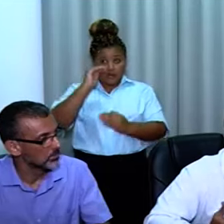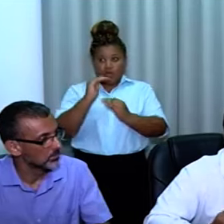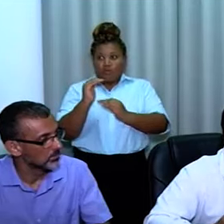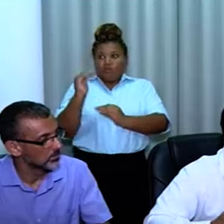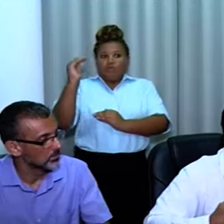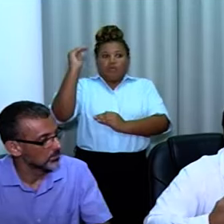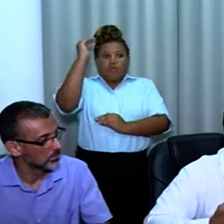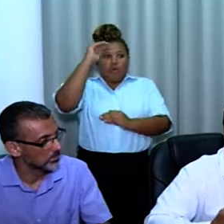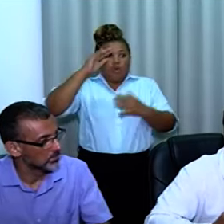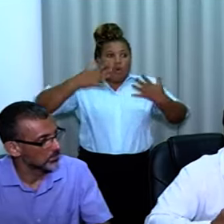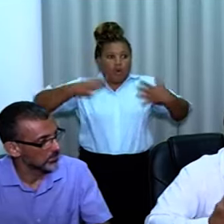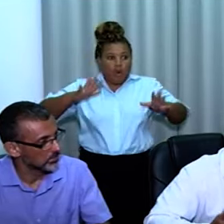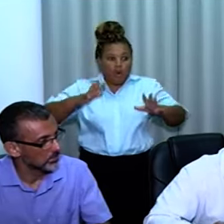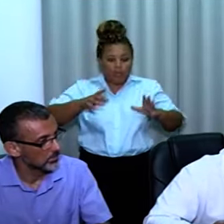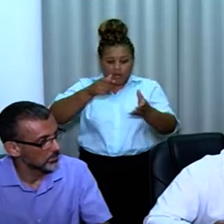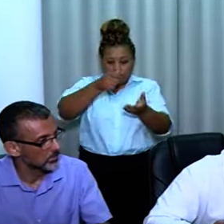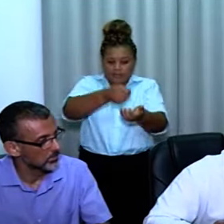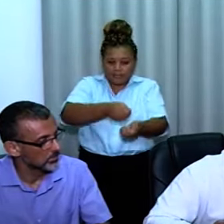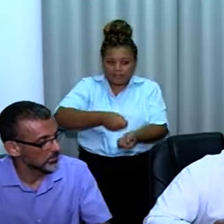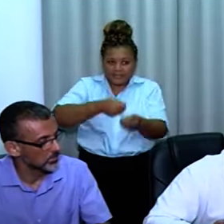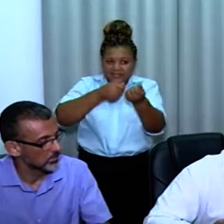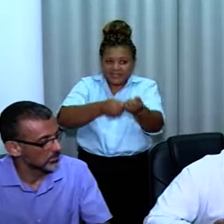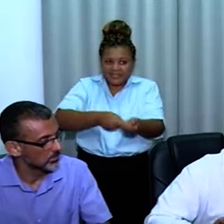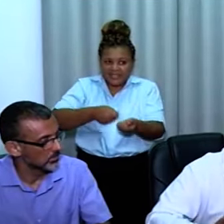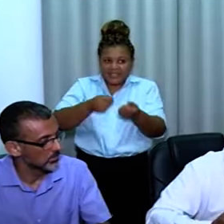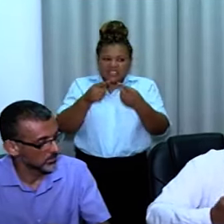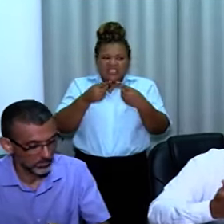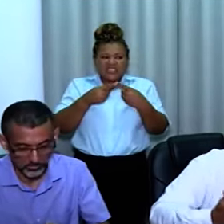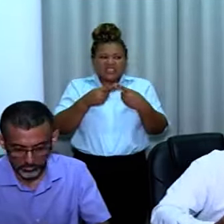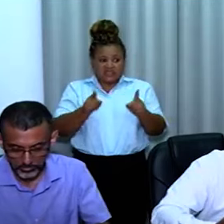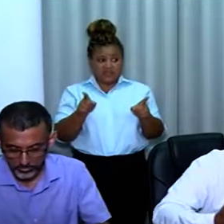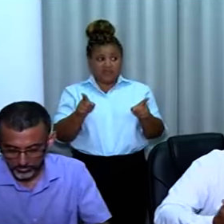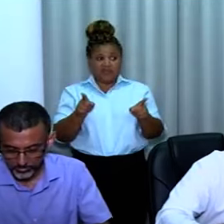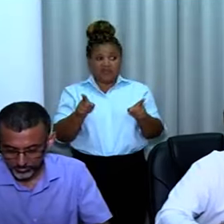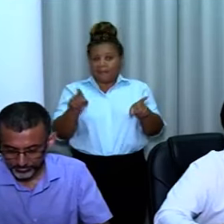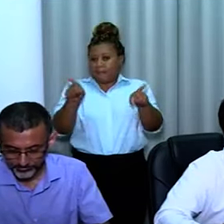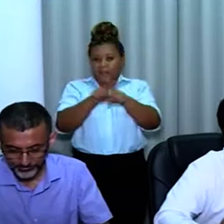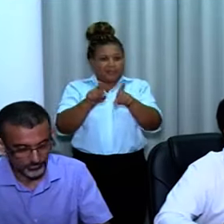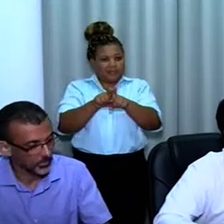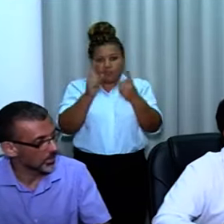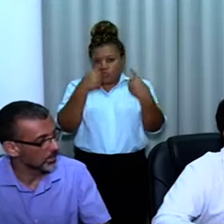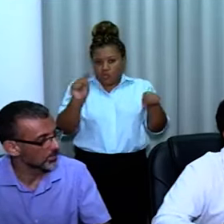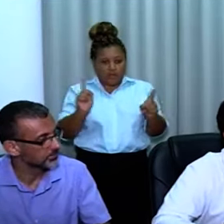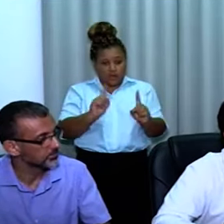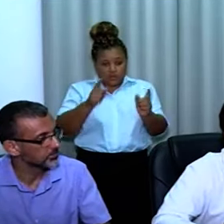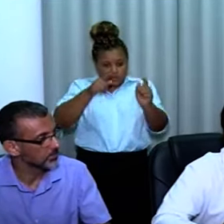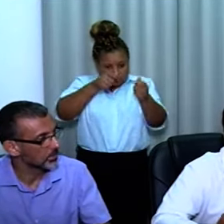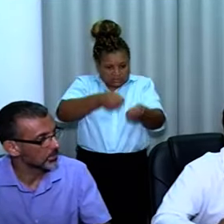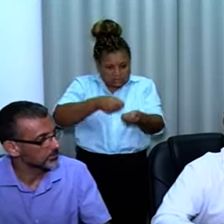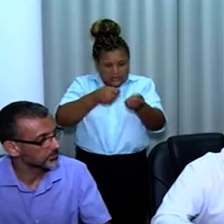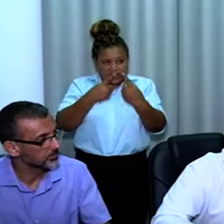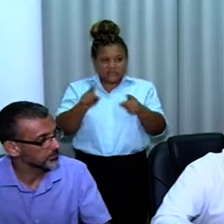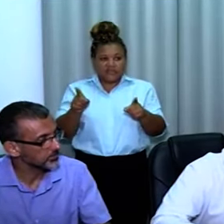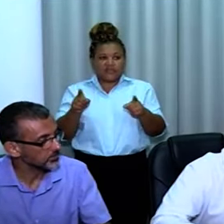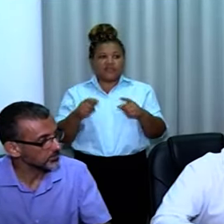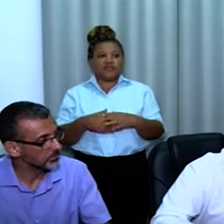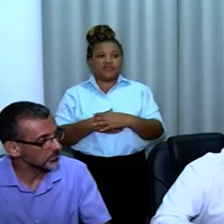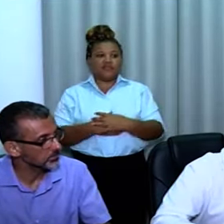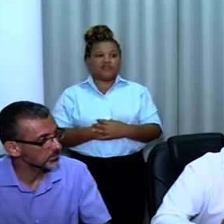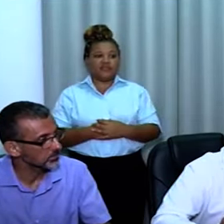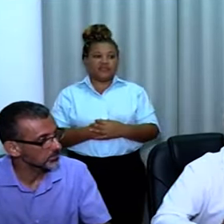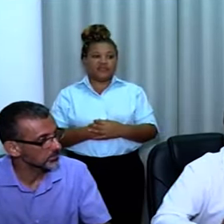il dépend son façon qui est attrapé et son façon que je prépare ça à l'école avant d'enterrer. Et ça, il y a des en place.